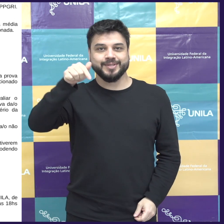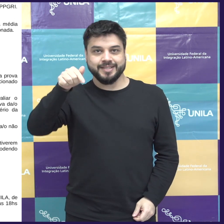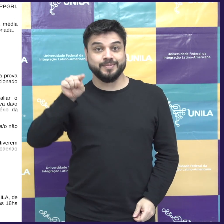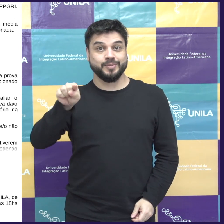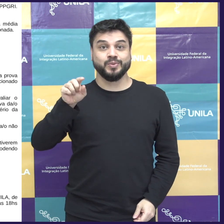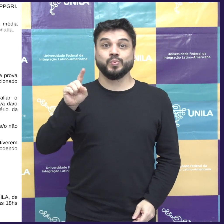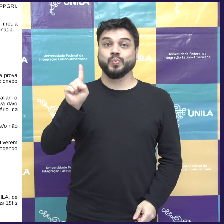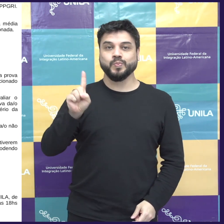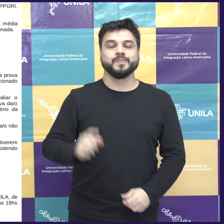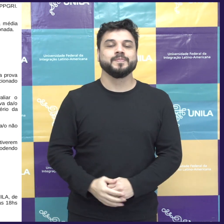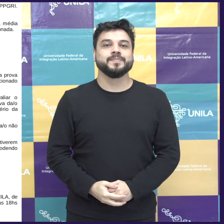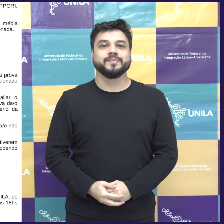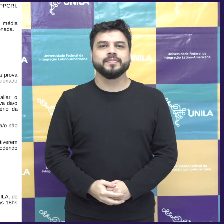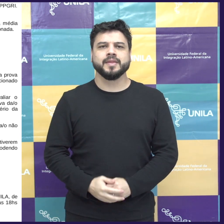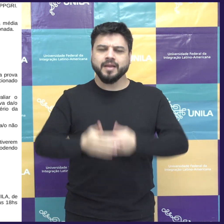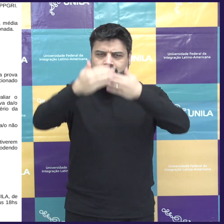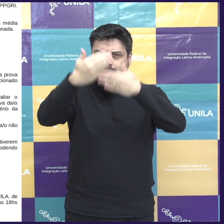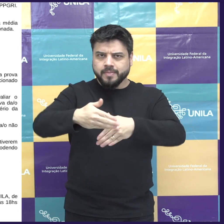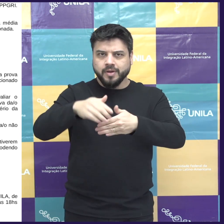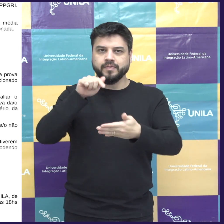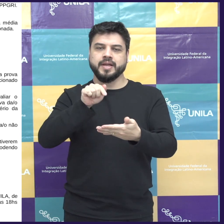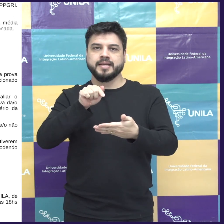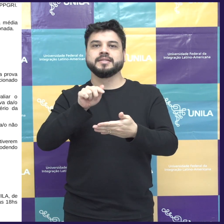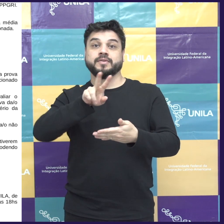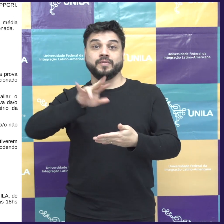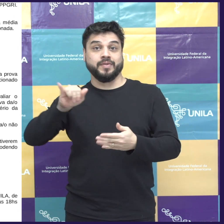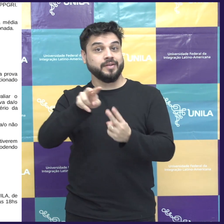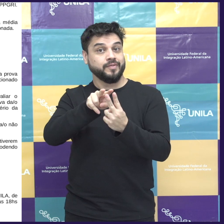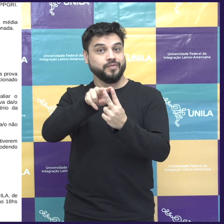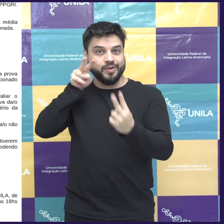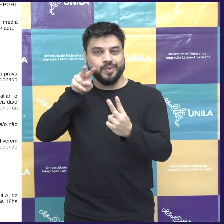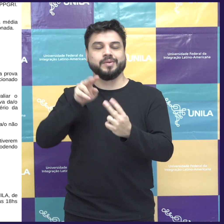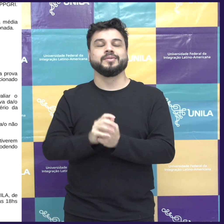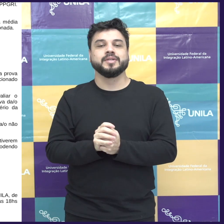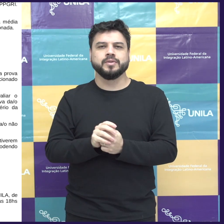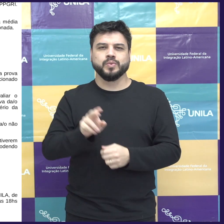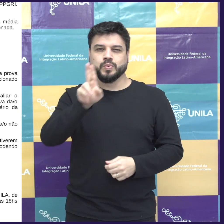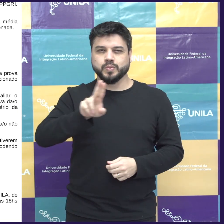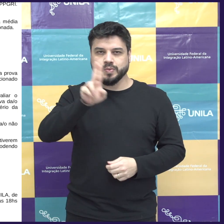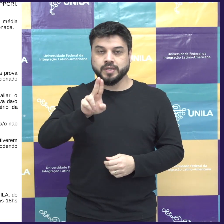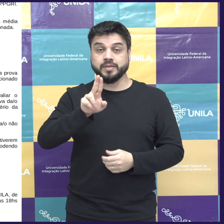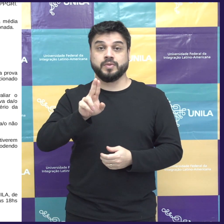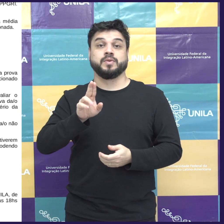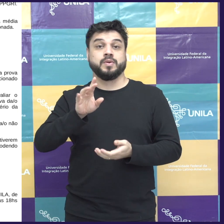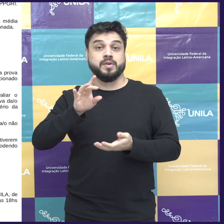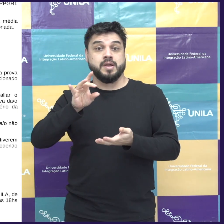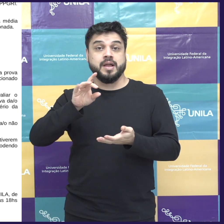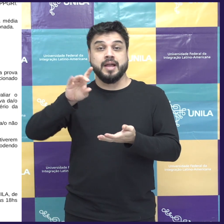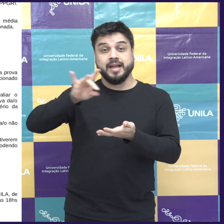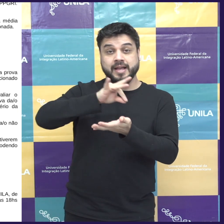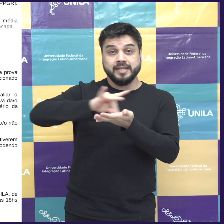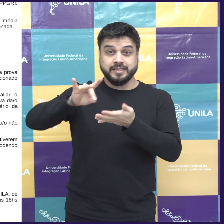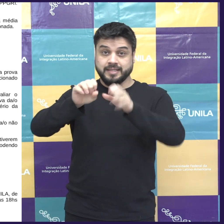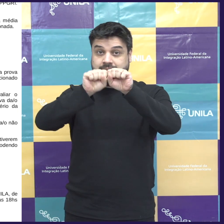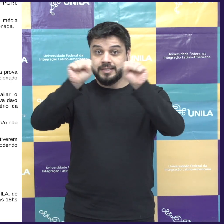5.3.7.1. A prova será realizada virtualmente, através do sistema Inscreva da UNILA,